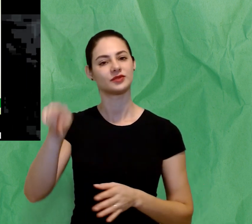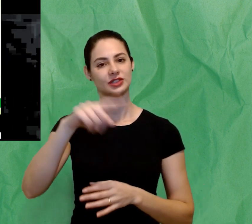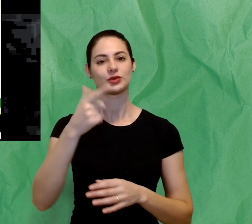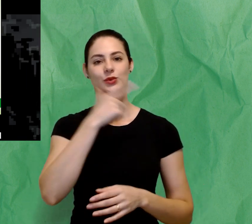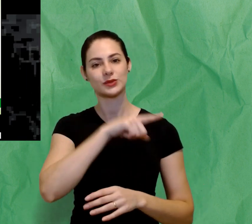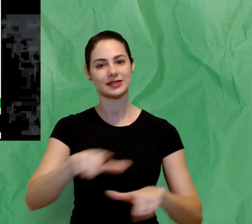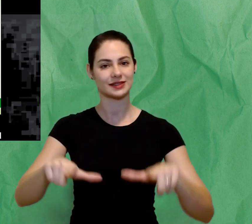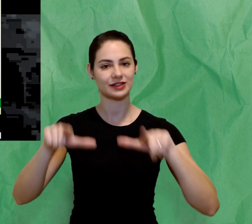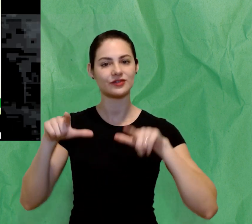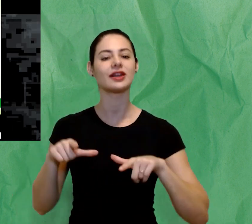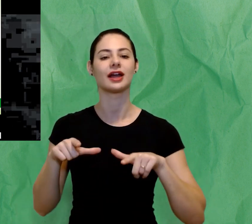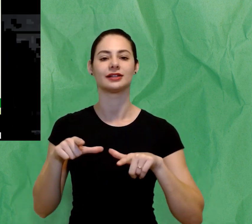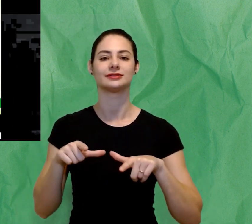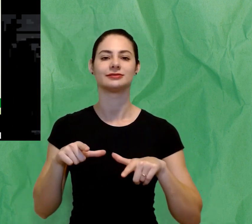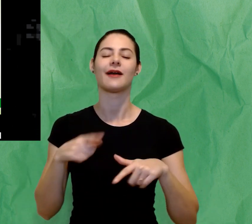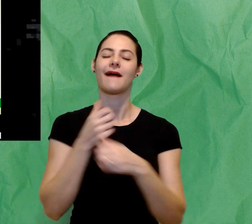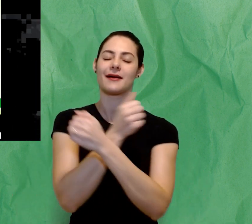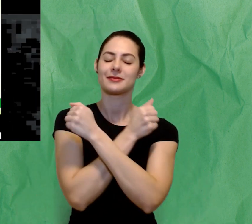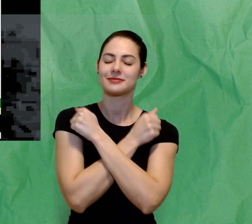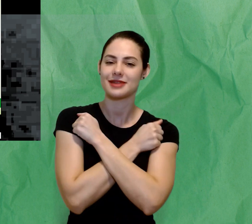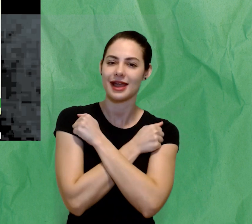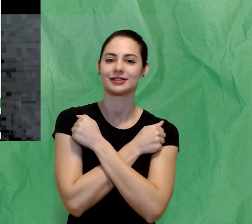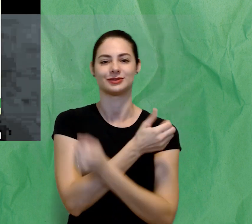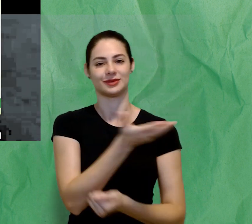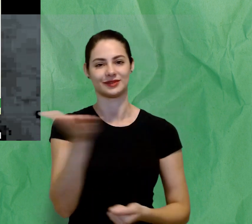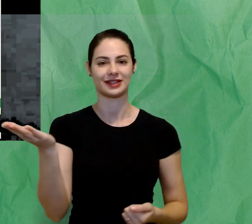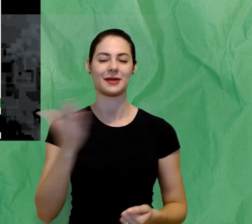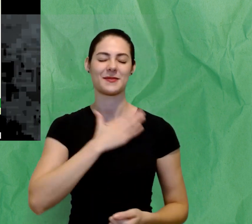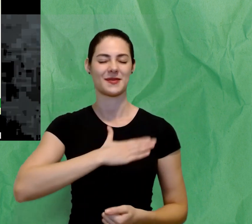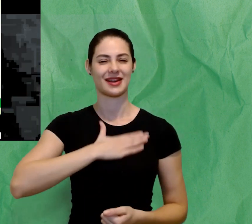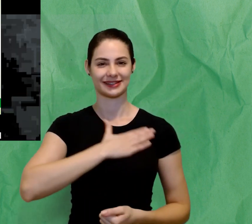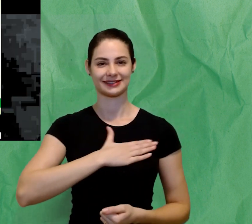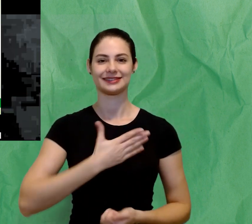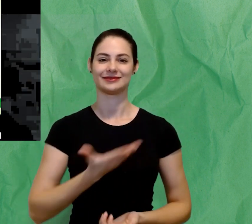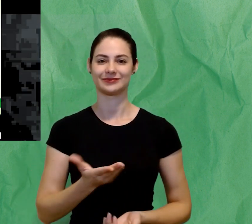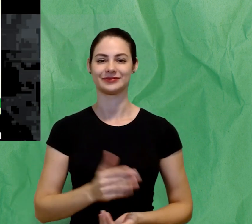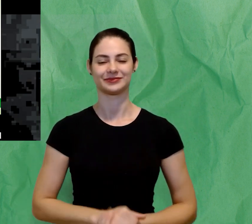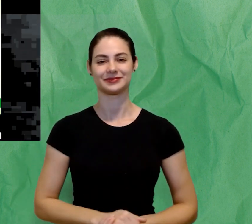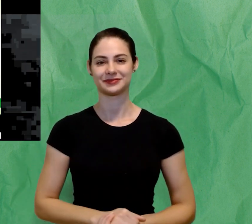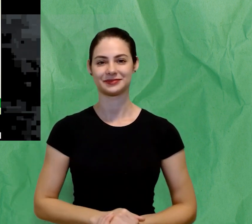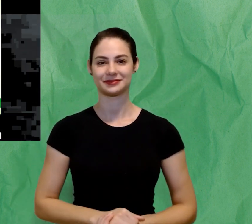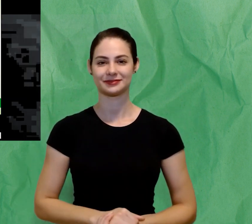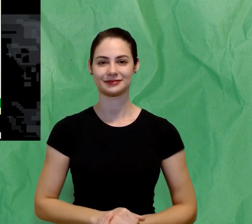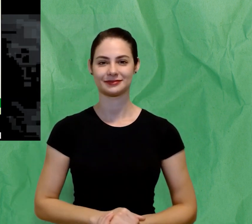ter o certificado. Eu deixo aqui o meu abraço e foi um prazer tê-lo conosco.